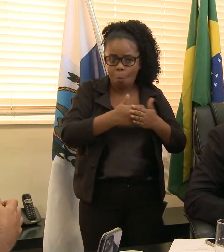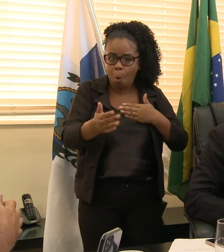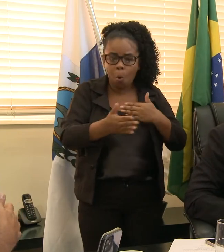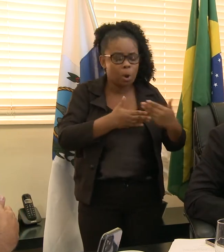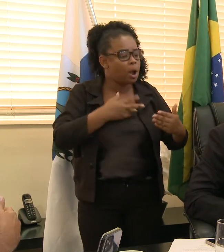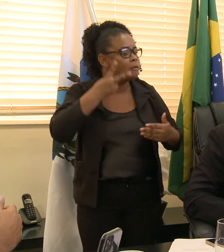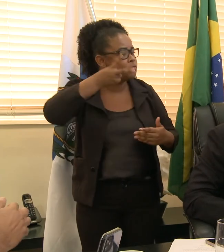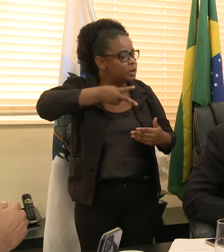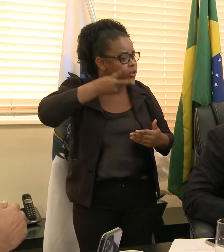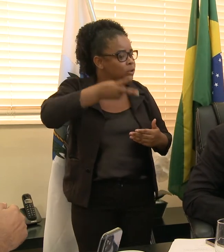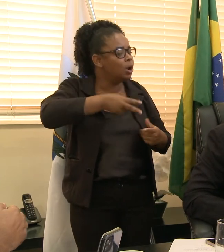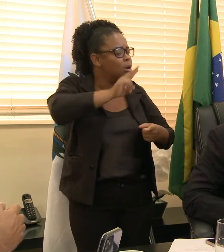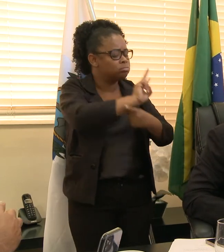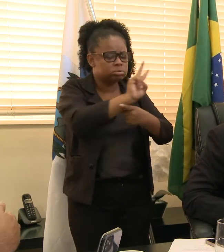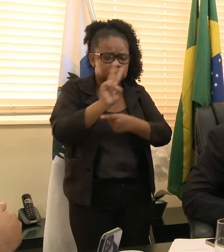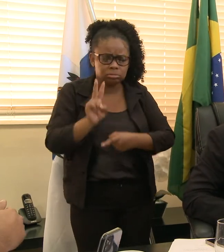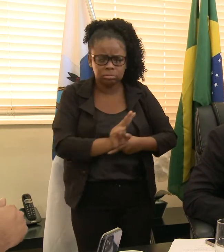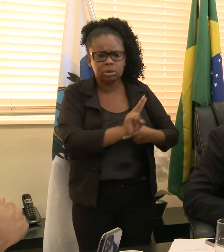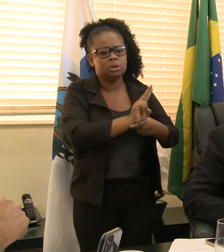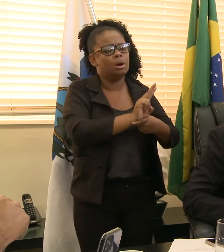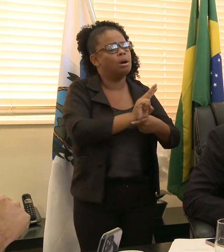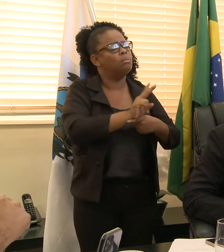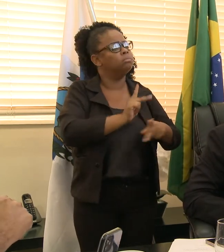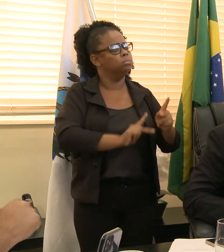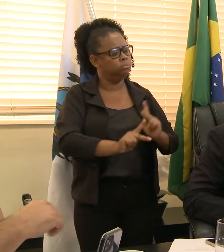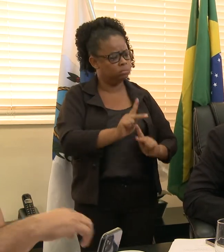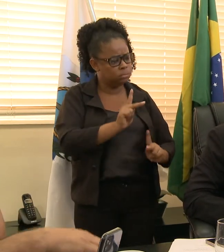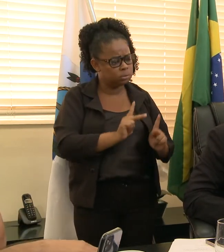que defendem a nossa população, que defendem